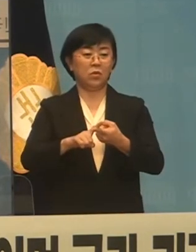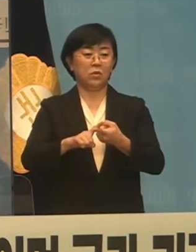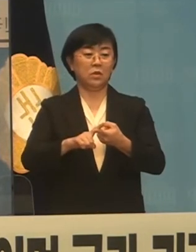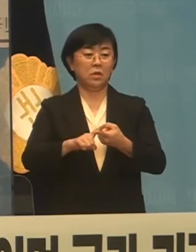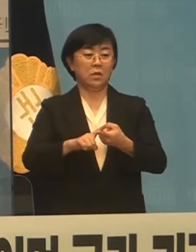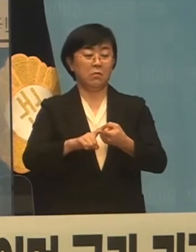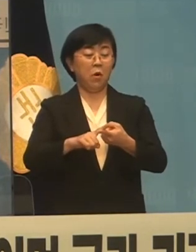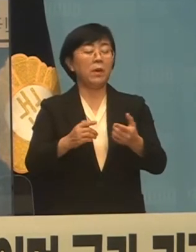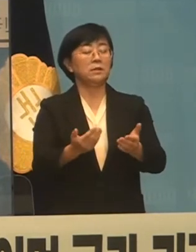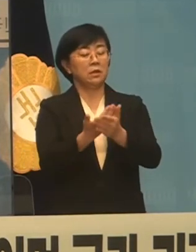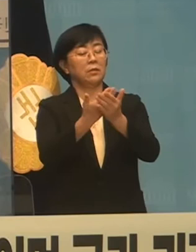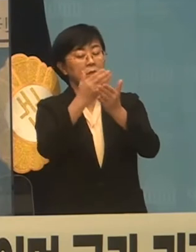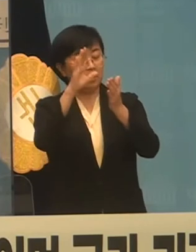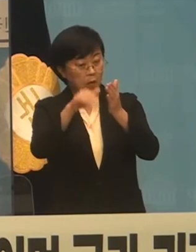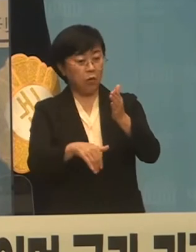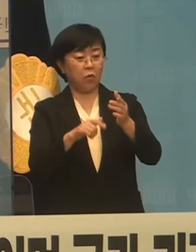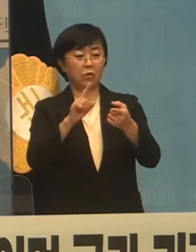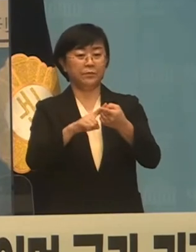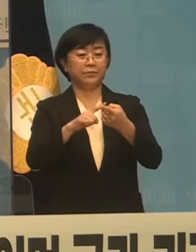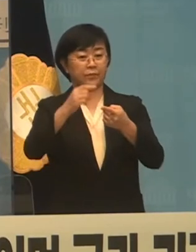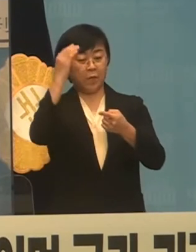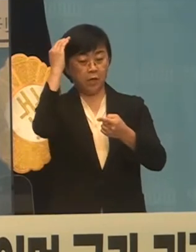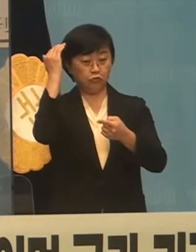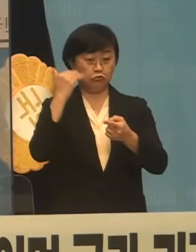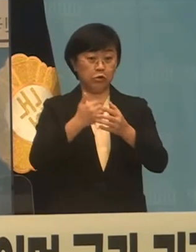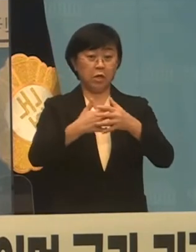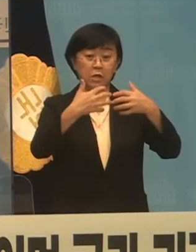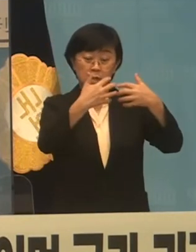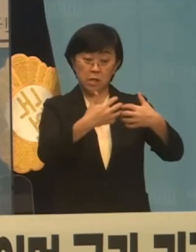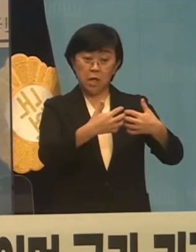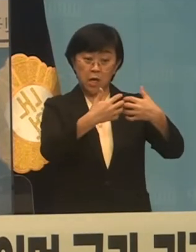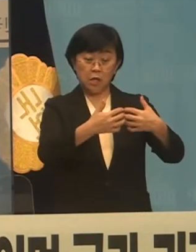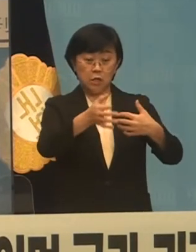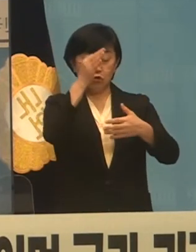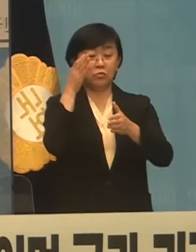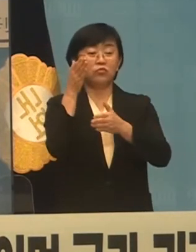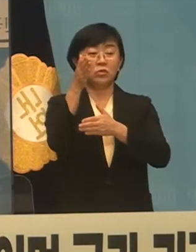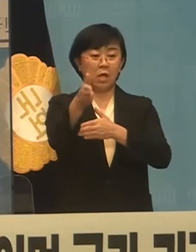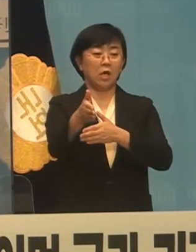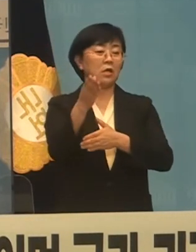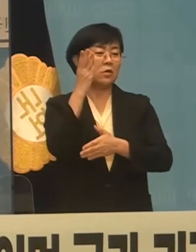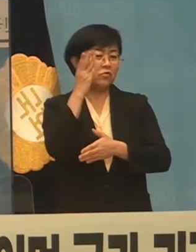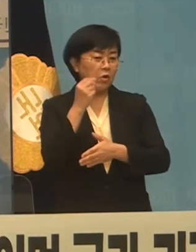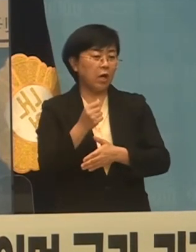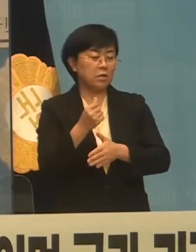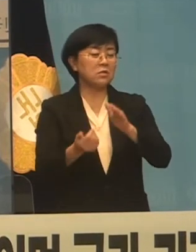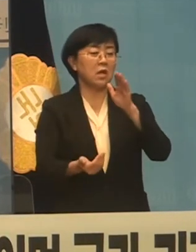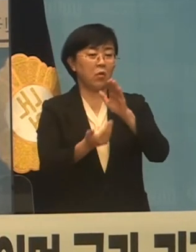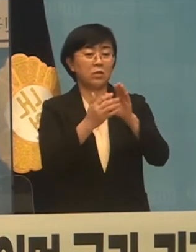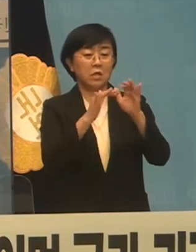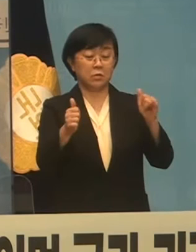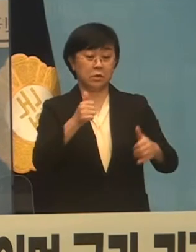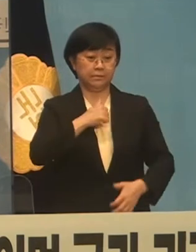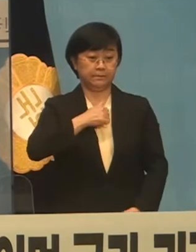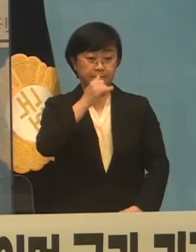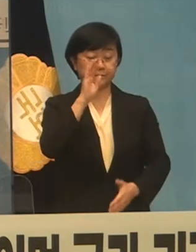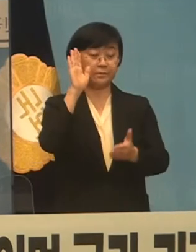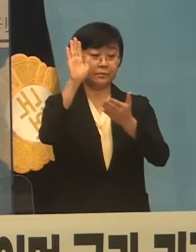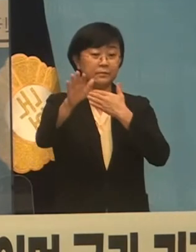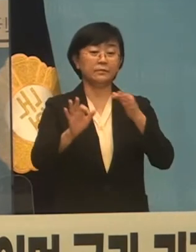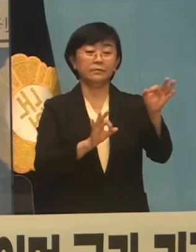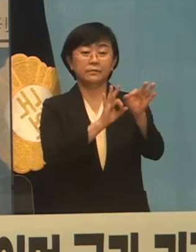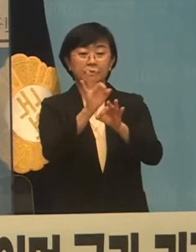잘 나가면 잘 나가는 대로 대한민국의 기계 기술 분야의 숙련공으로서 자부심이 있었지만 미래